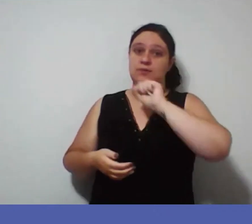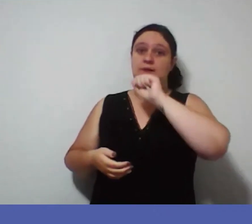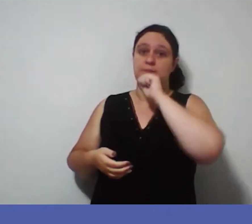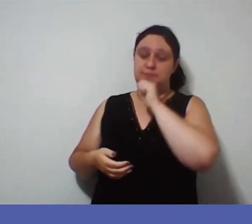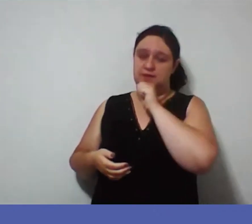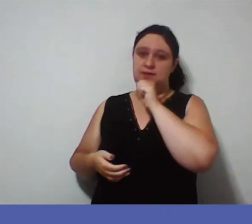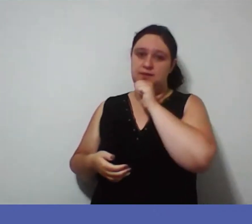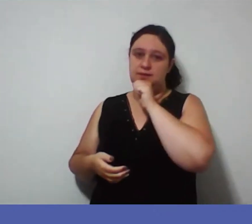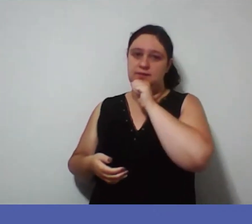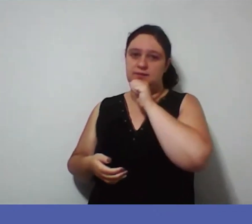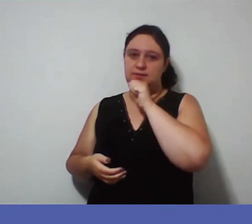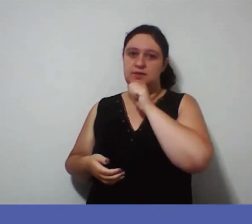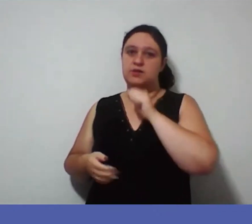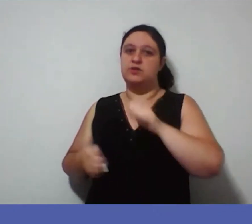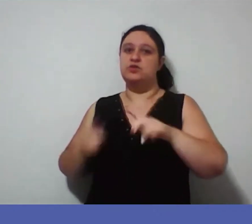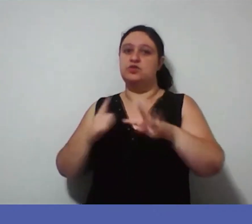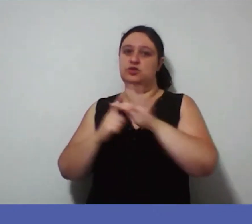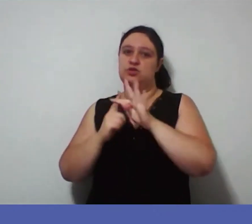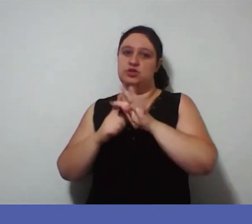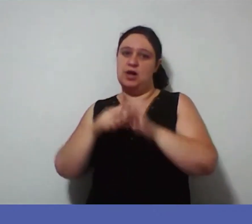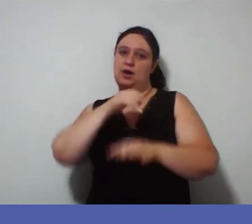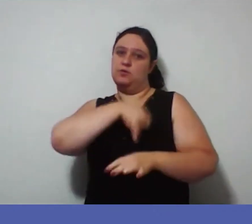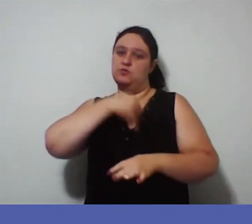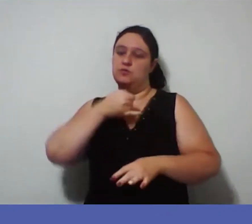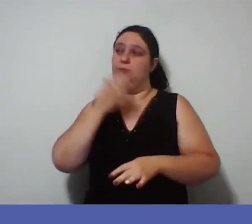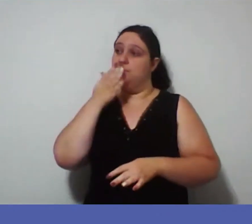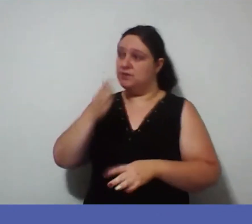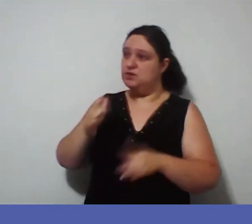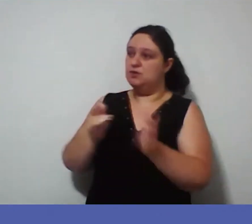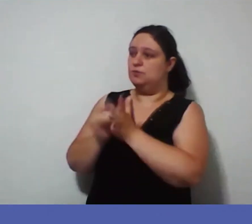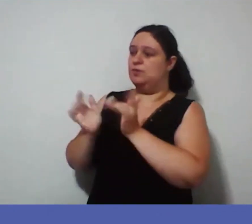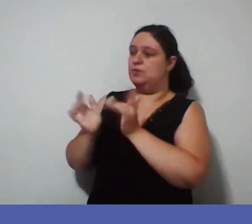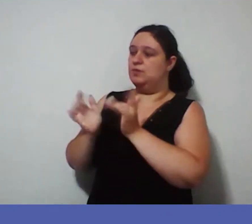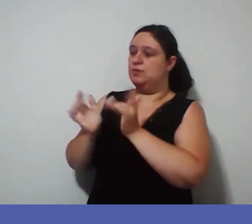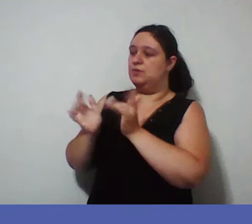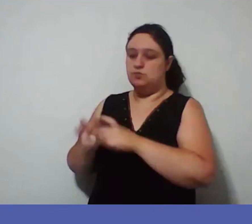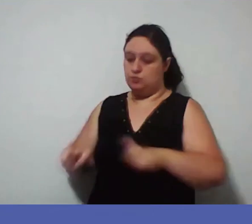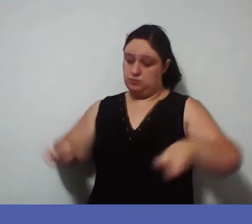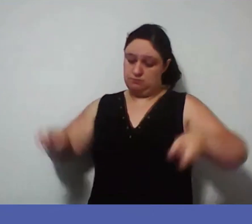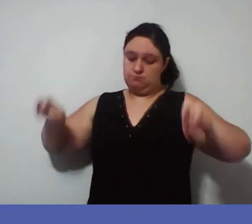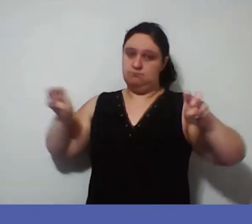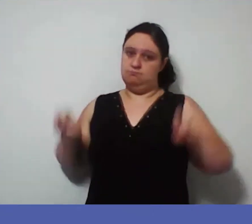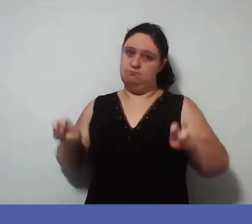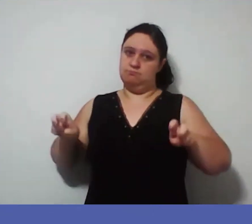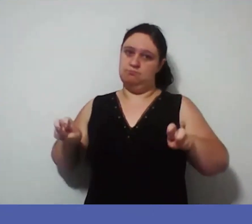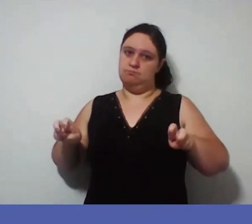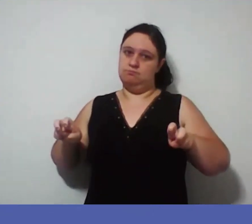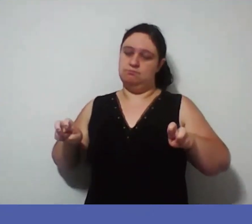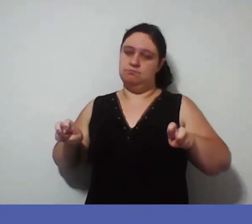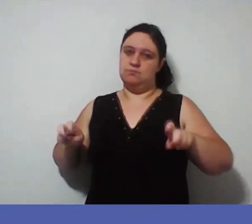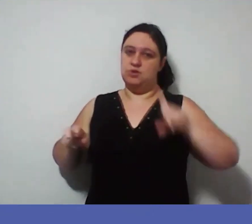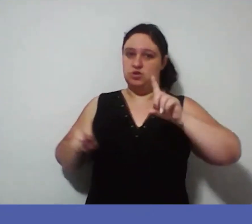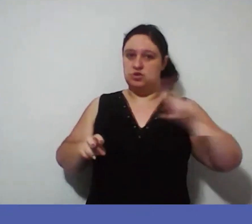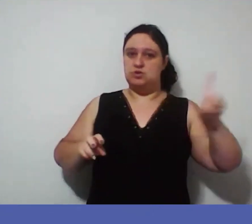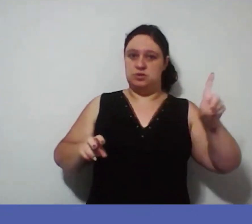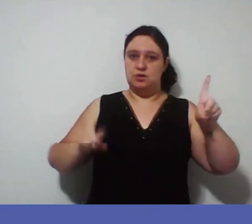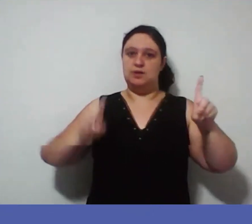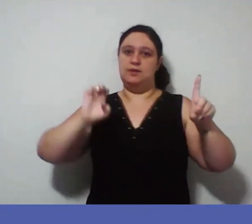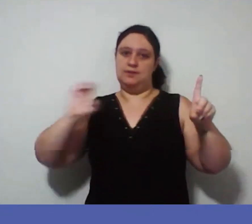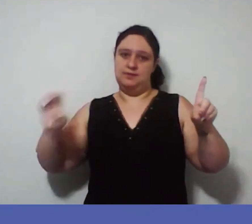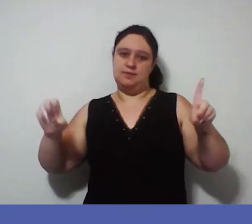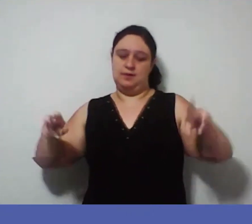Jesus que um assente à sua direita, outro assente à sua esquerda. Vocês se lembram, são 2 e aqui são 2